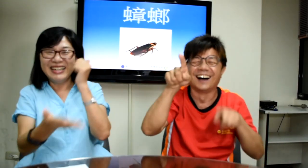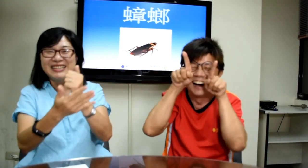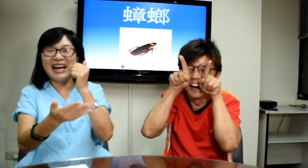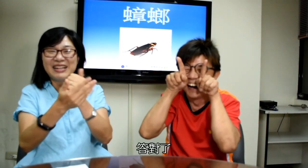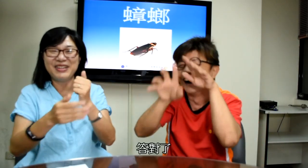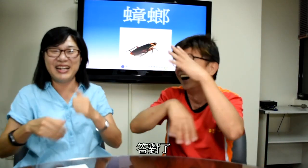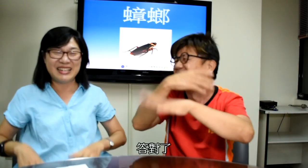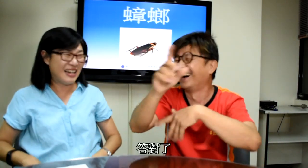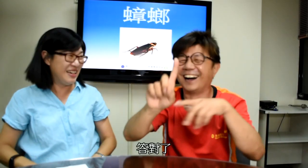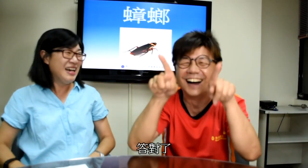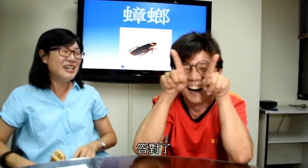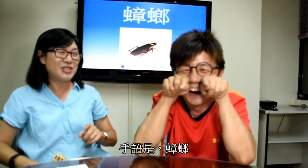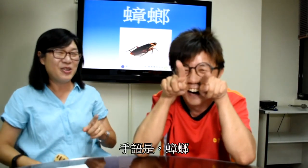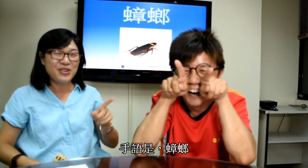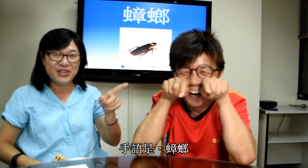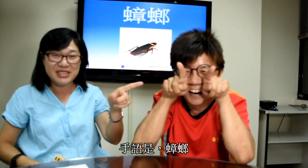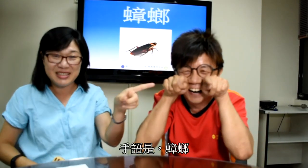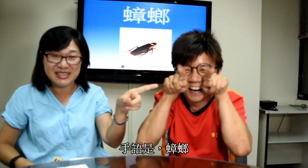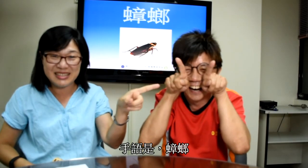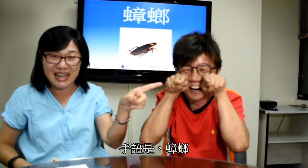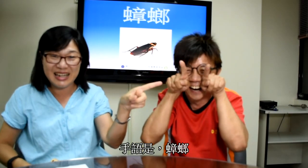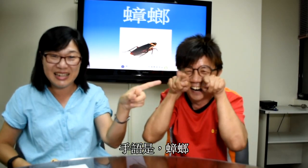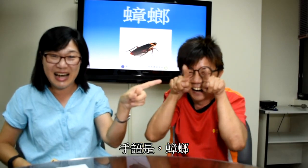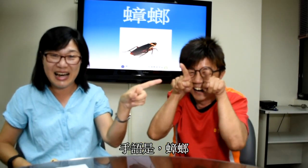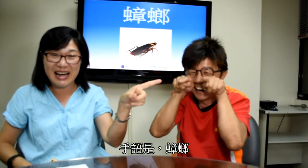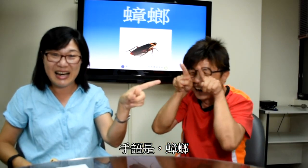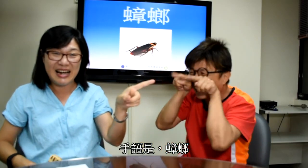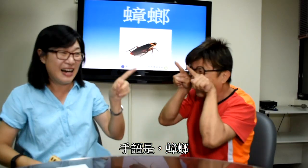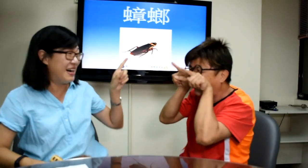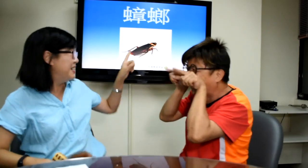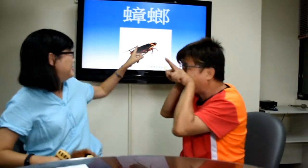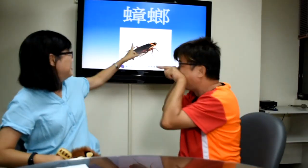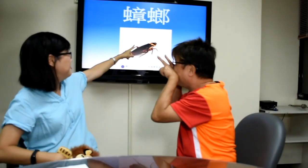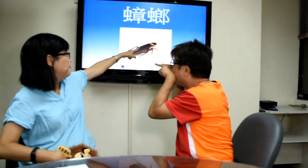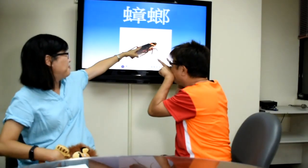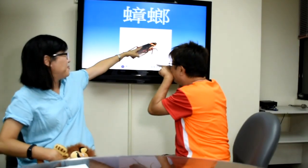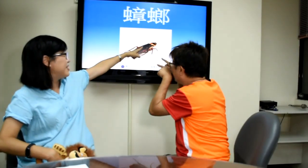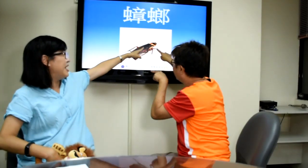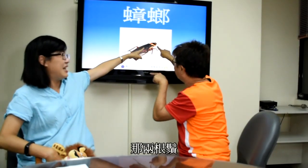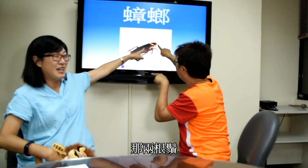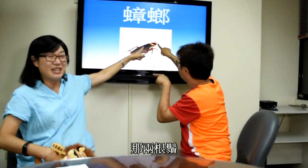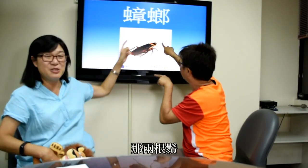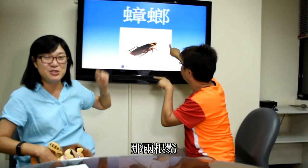答对了，手语是蟑螂。那两根须，